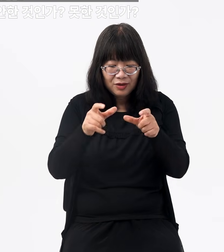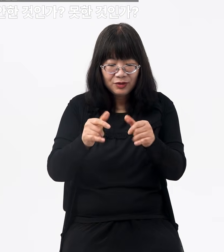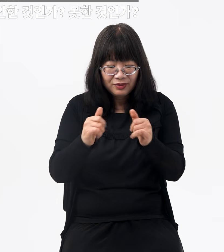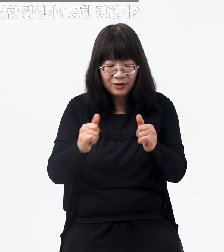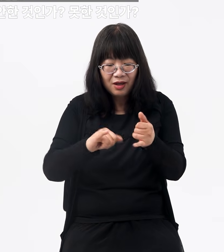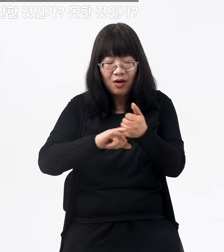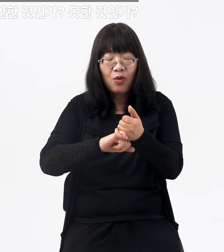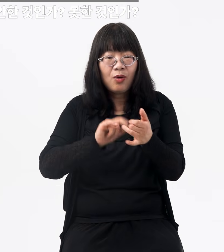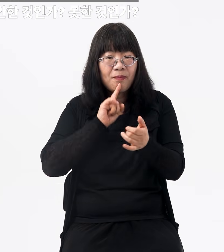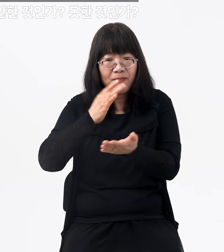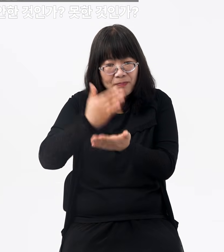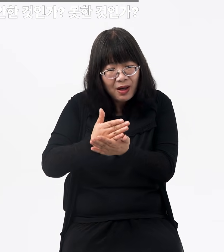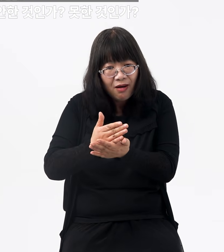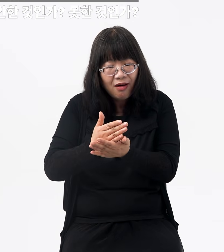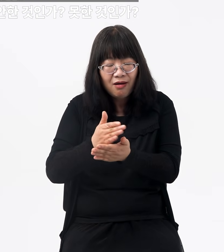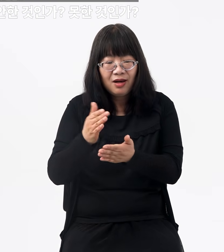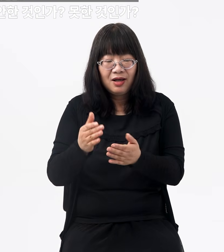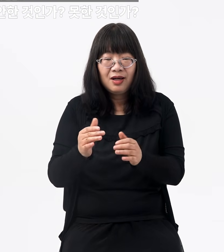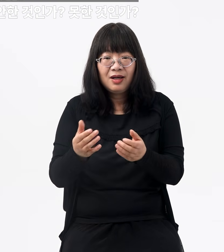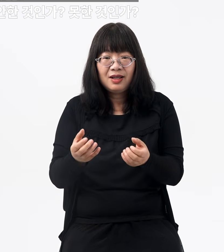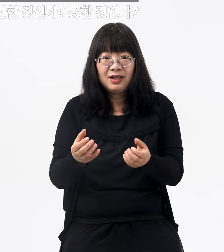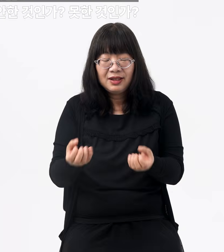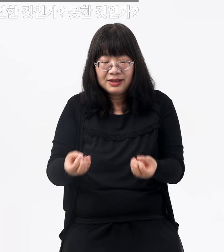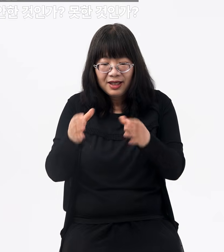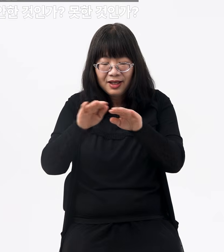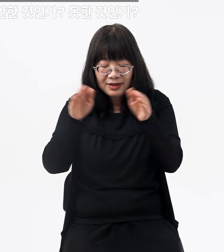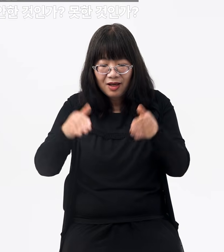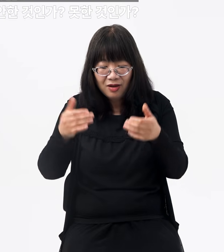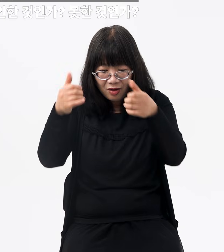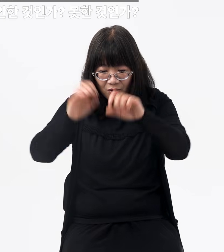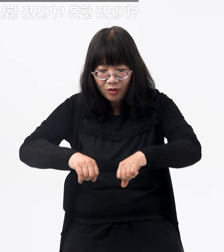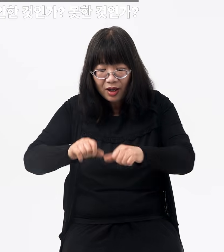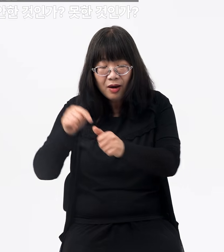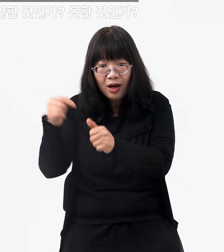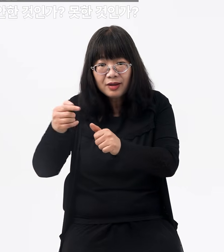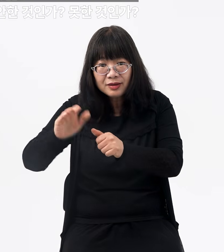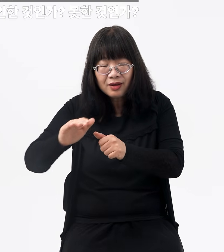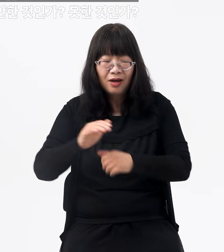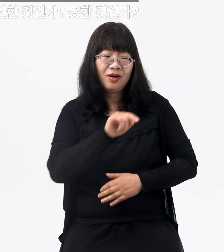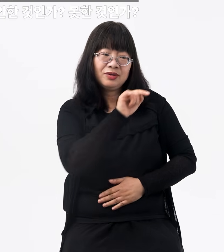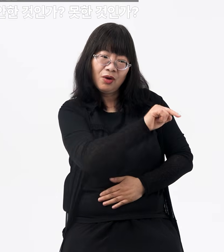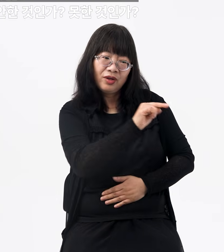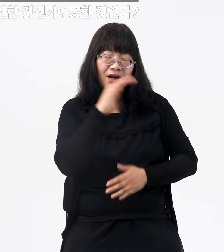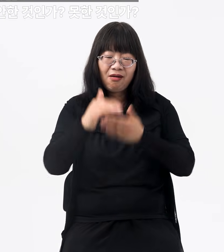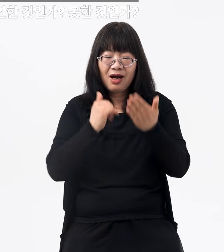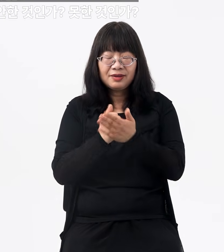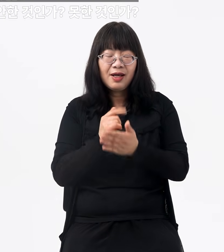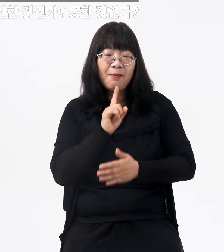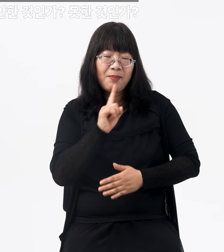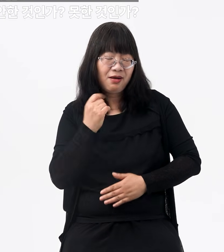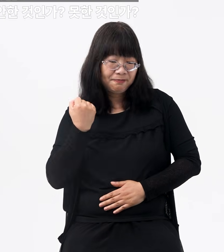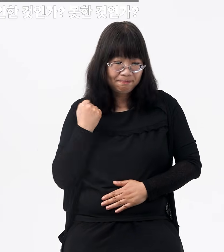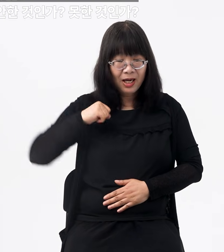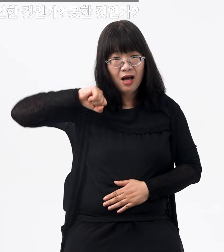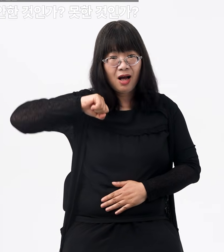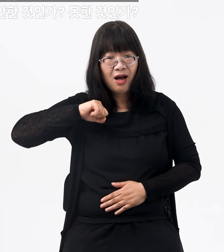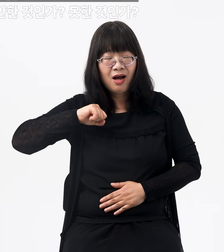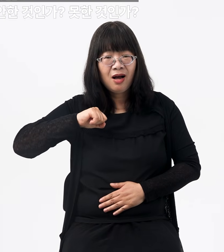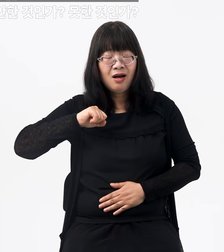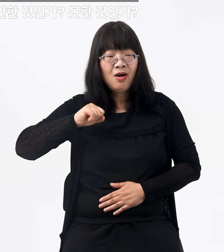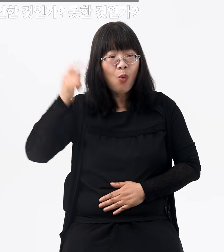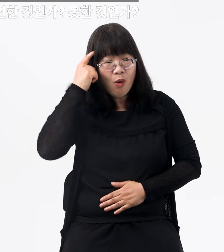언약을 맺지 말며 그들의 제단들을 헐라하였거늘 너희가 내 목소리를 듣지 아니하였으니